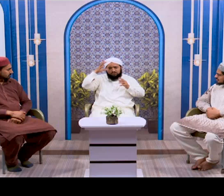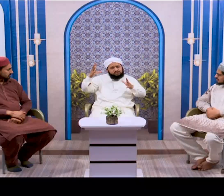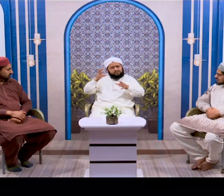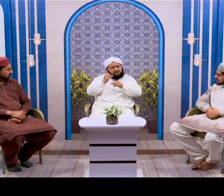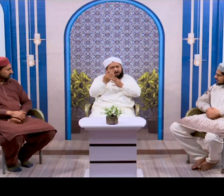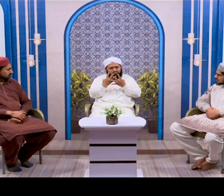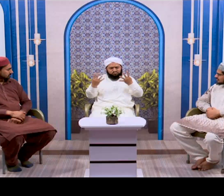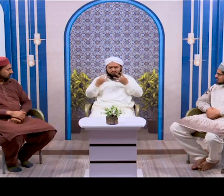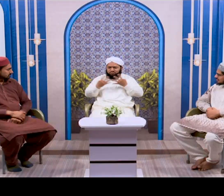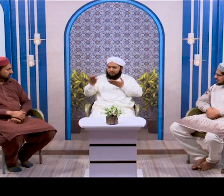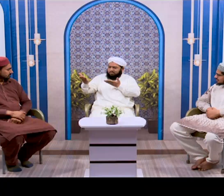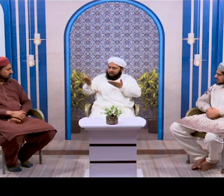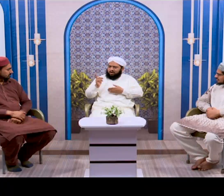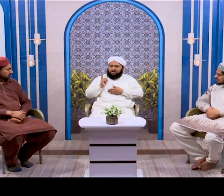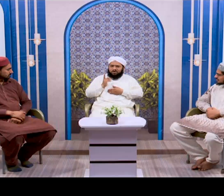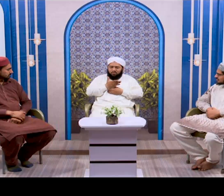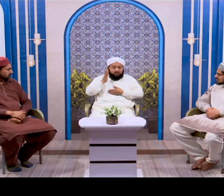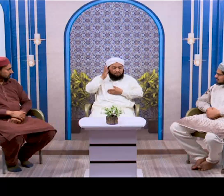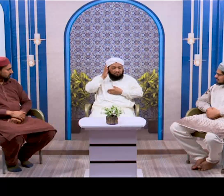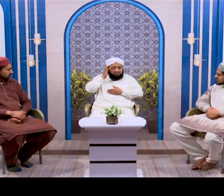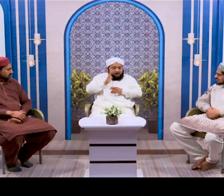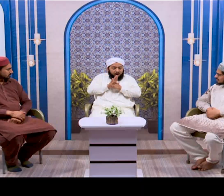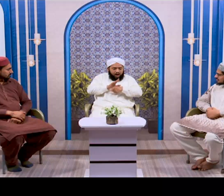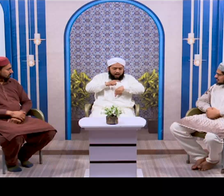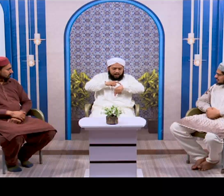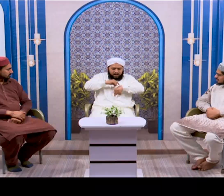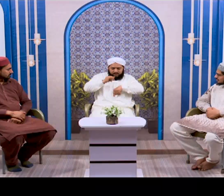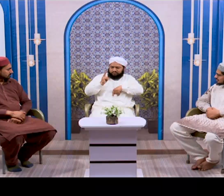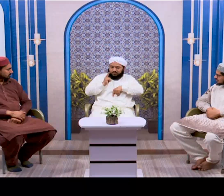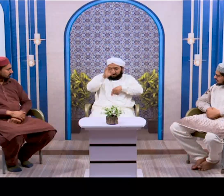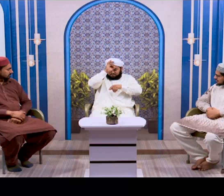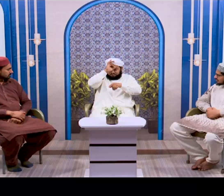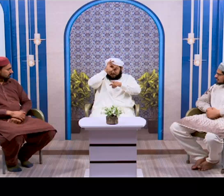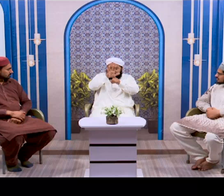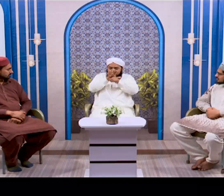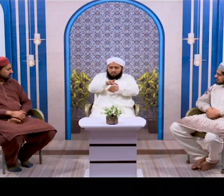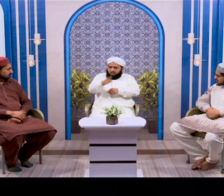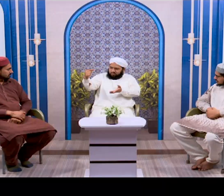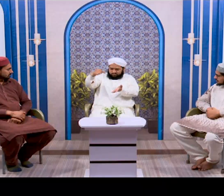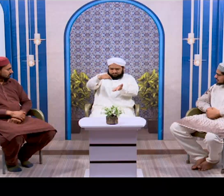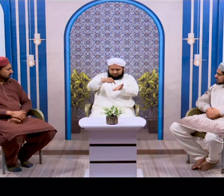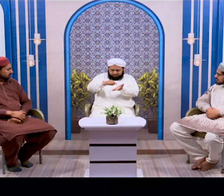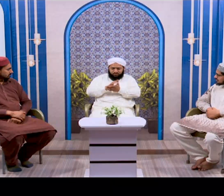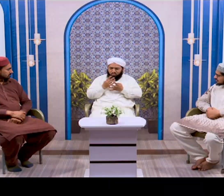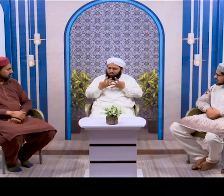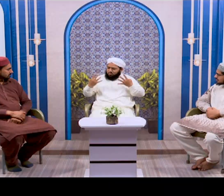تھے۔ نماز کی تیاری تھی، بس امام کا انتظار تھا۔ اللہ اللہ، کیا شان ہے ہمارے آقا و